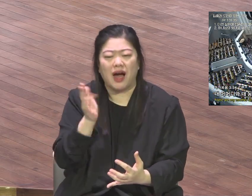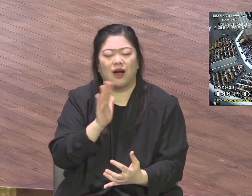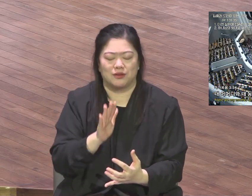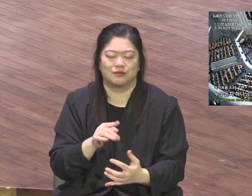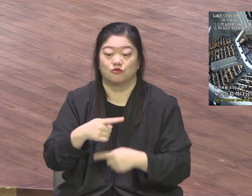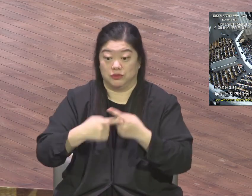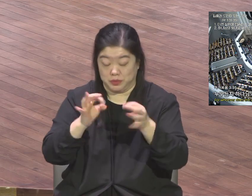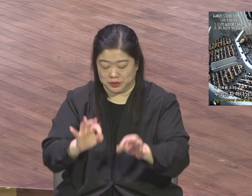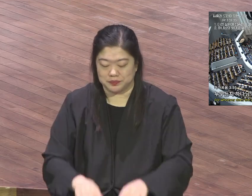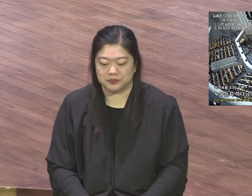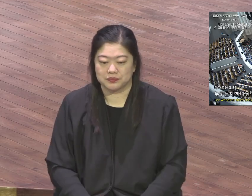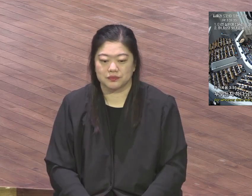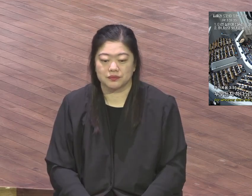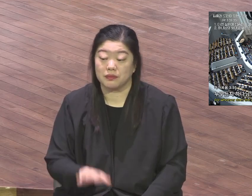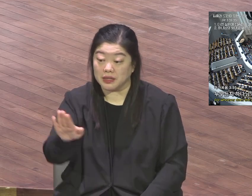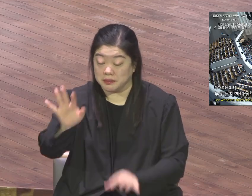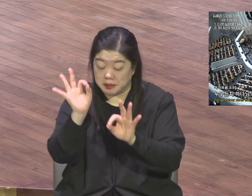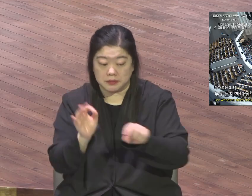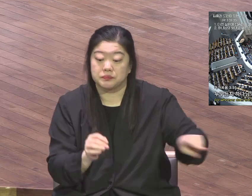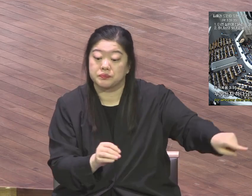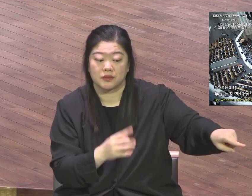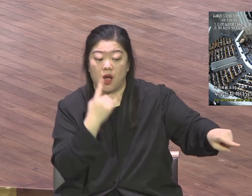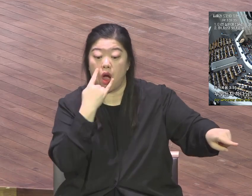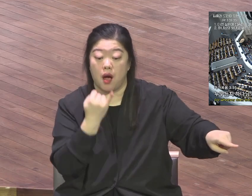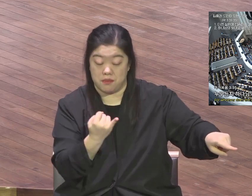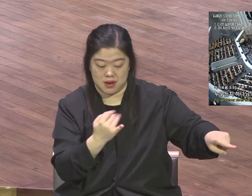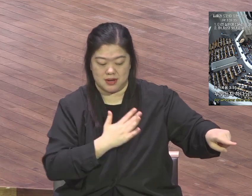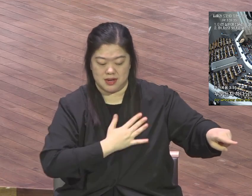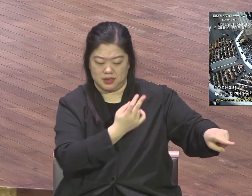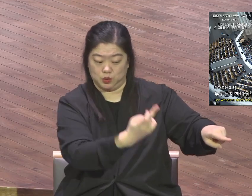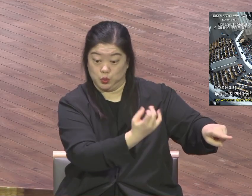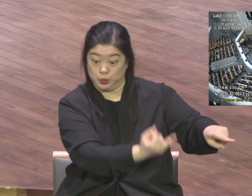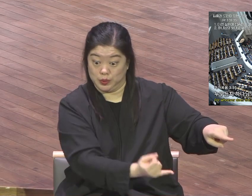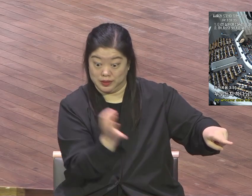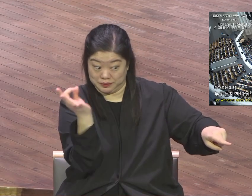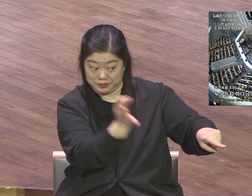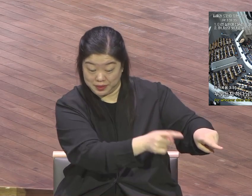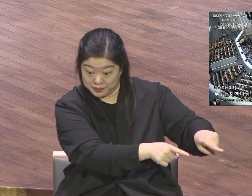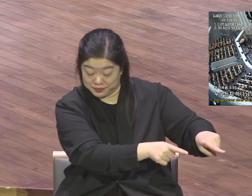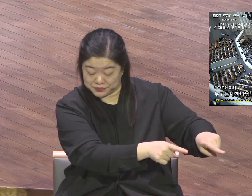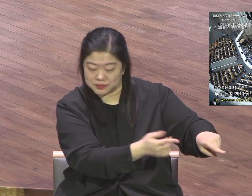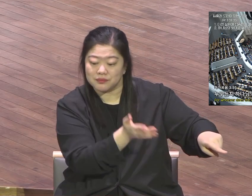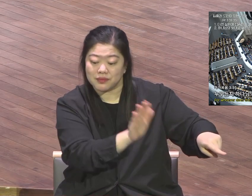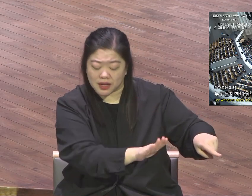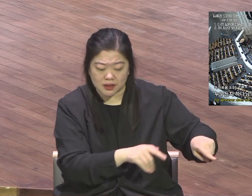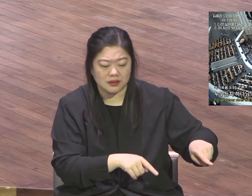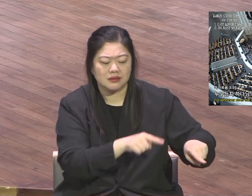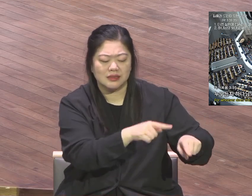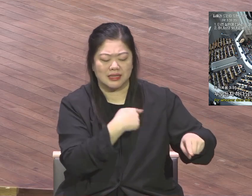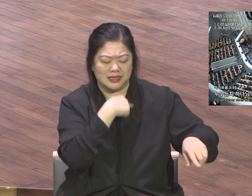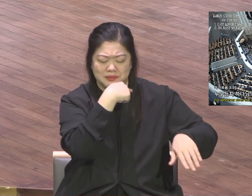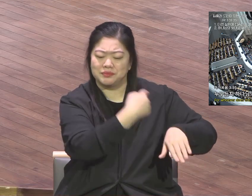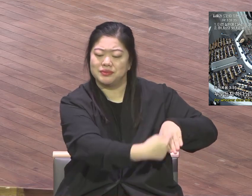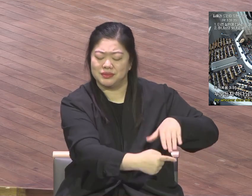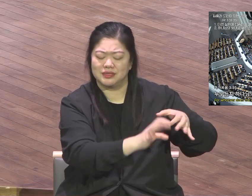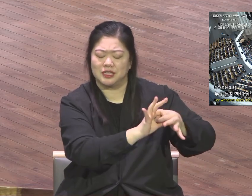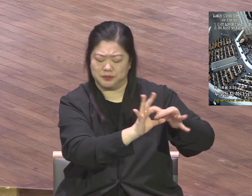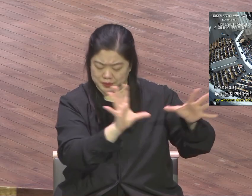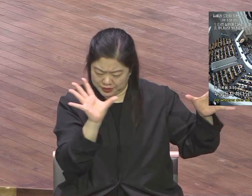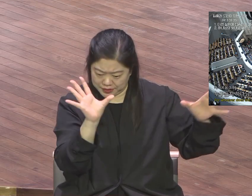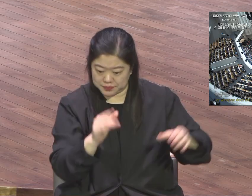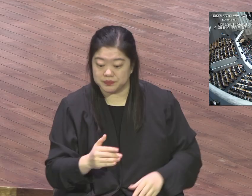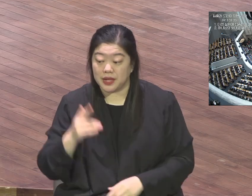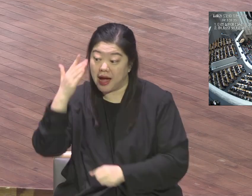보라. 누구든지 하나님의 뜻대로 행하는 자가 내 형제요, 내 자매요, 내